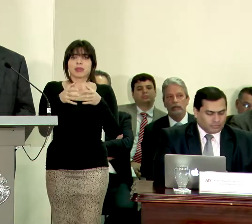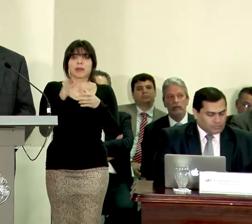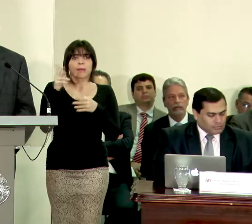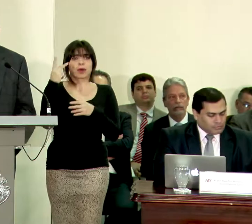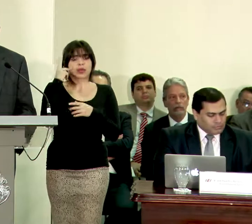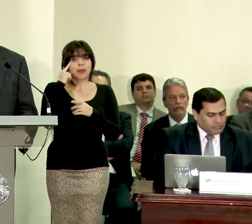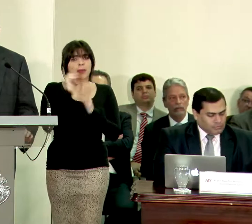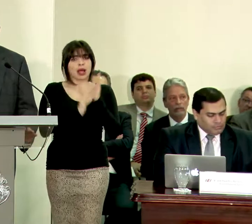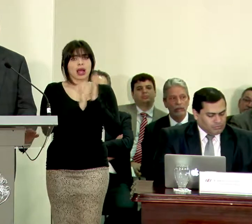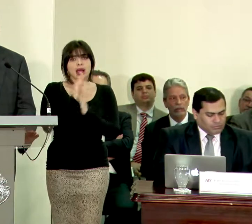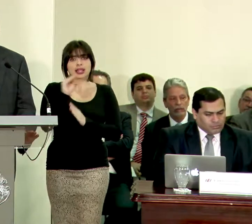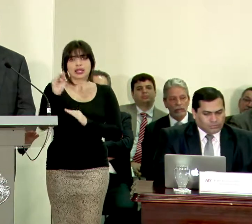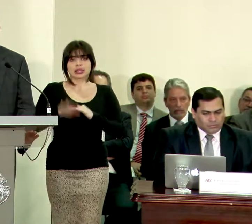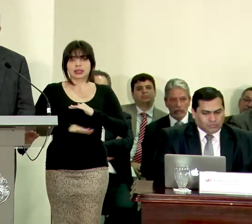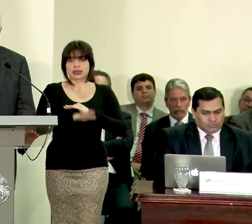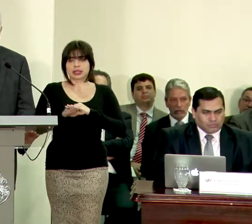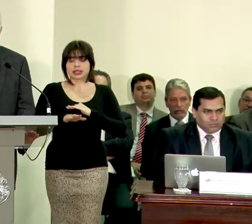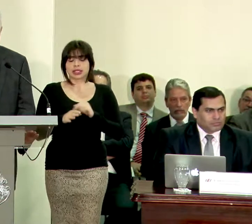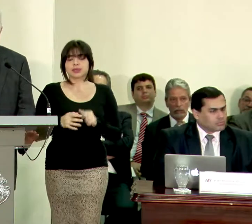el cálculo de la tasa básica.